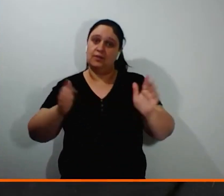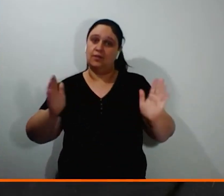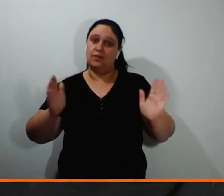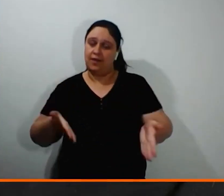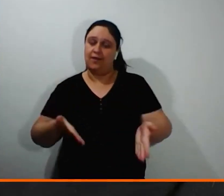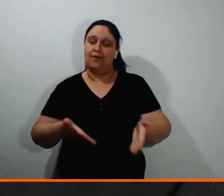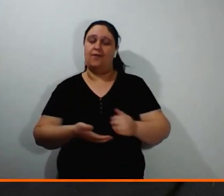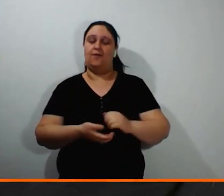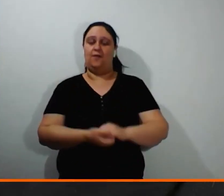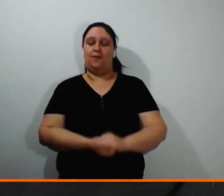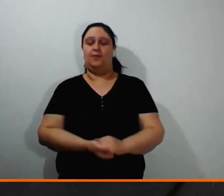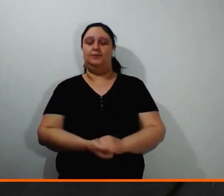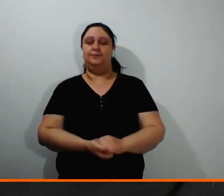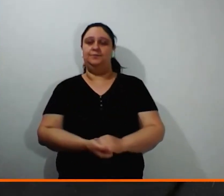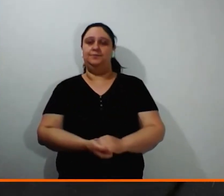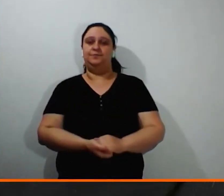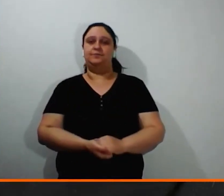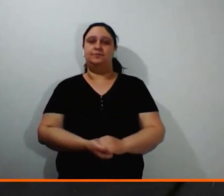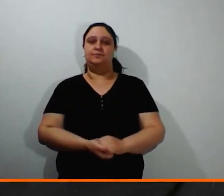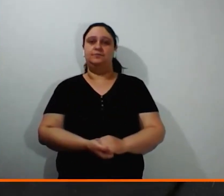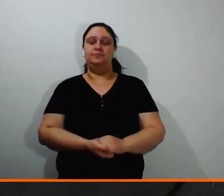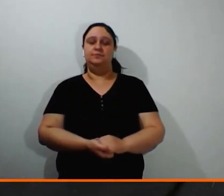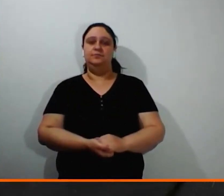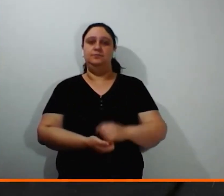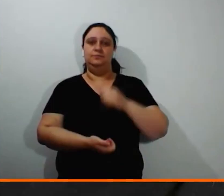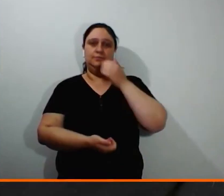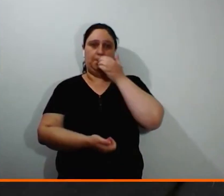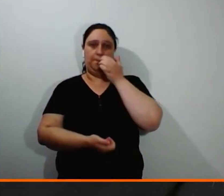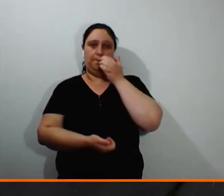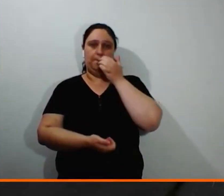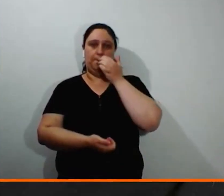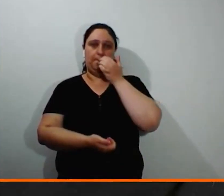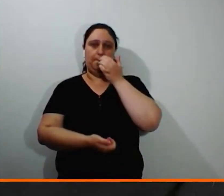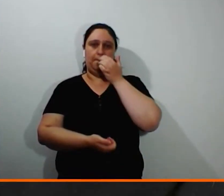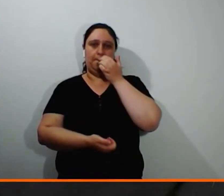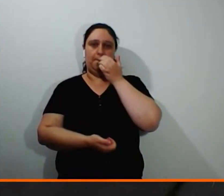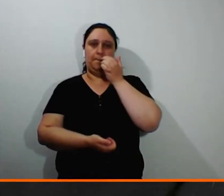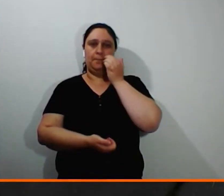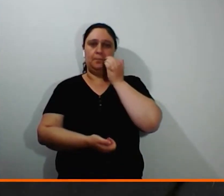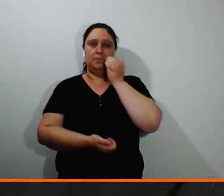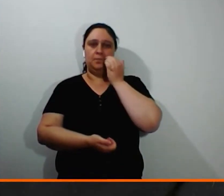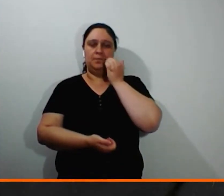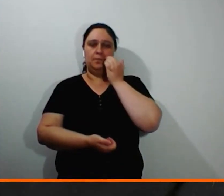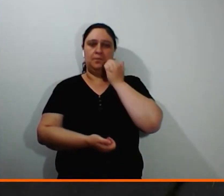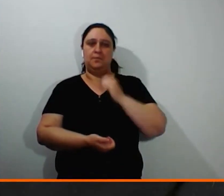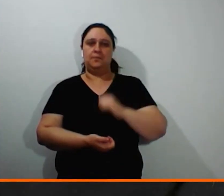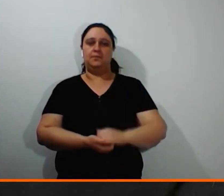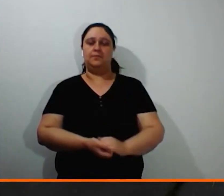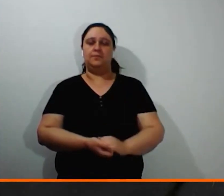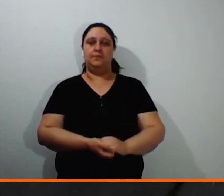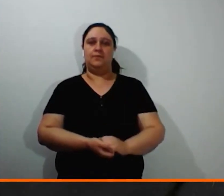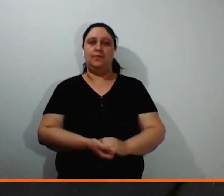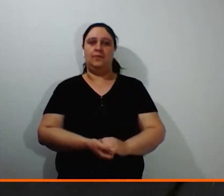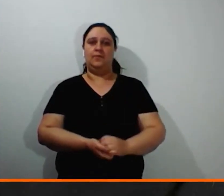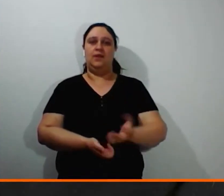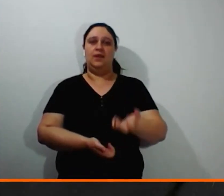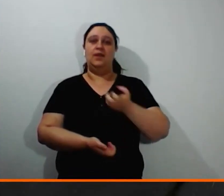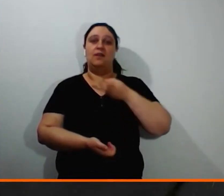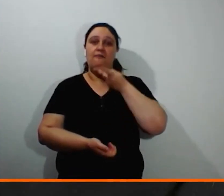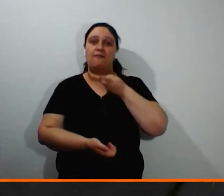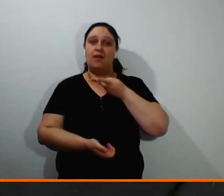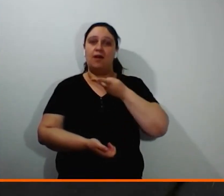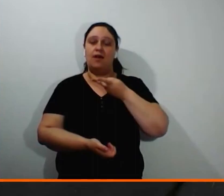Jesus. E eu queria dizer um pouco da experiência, do testemunho do Timóteo da